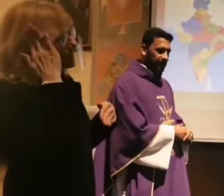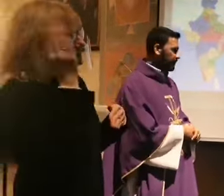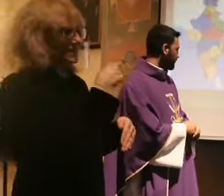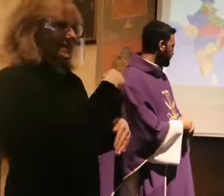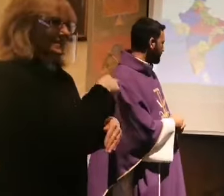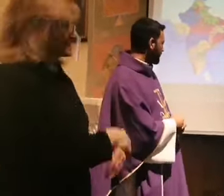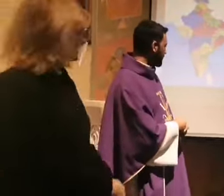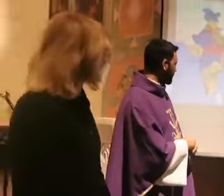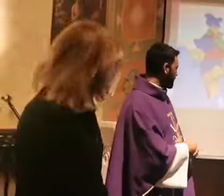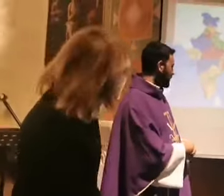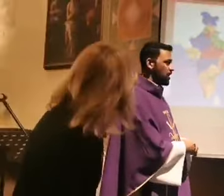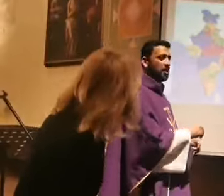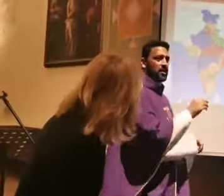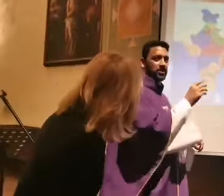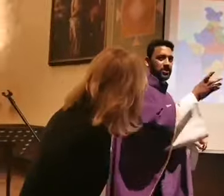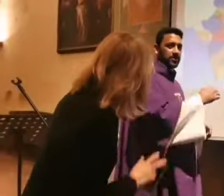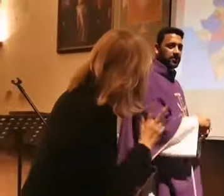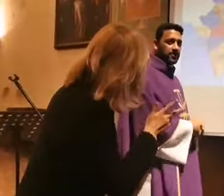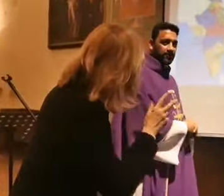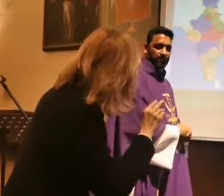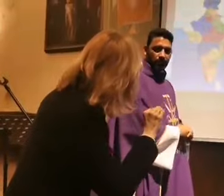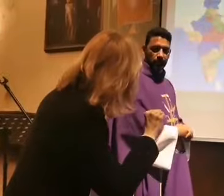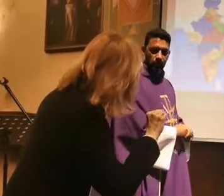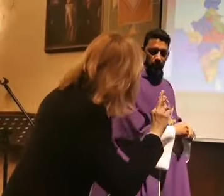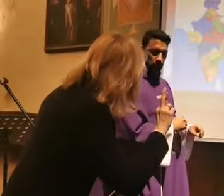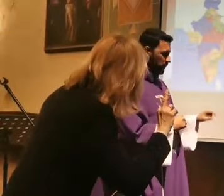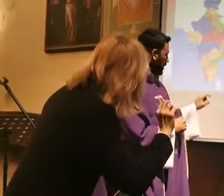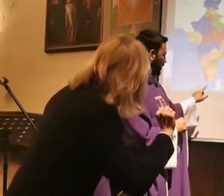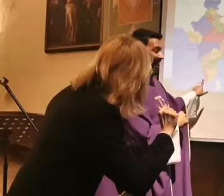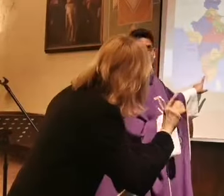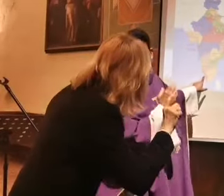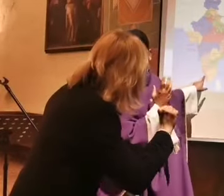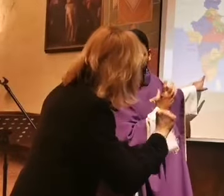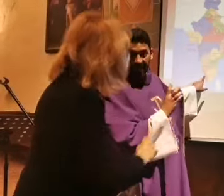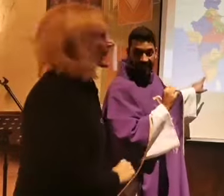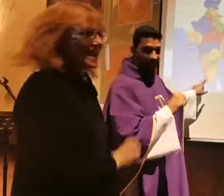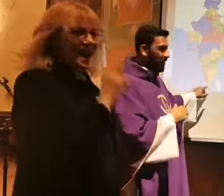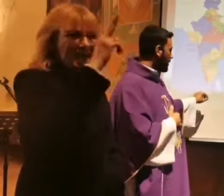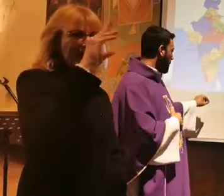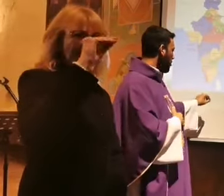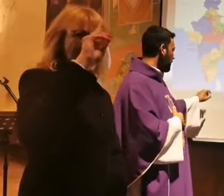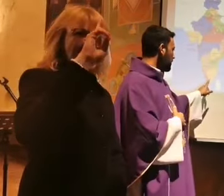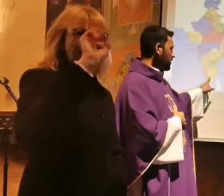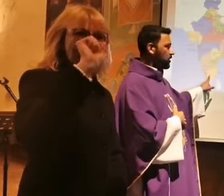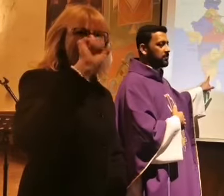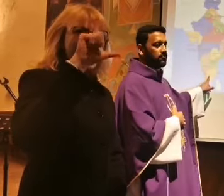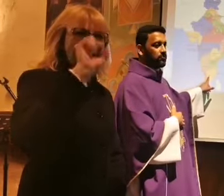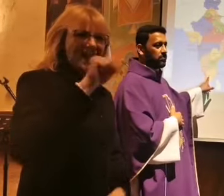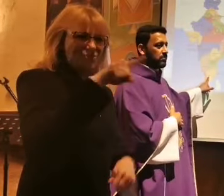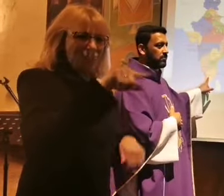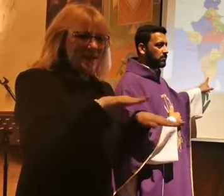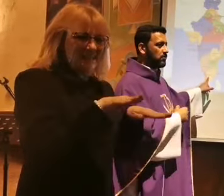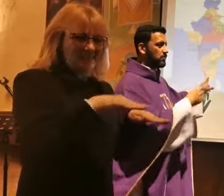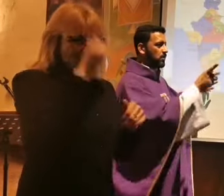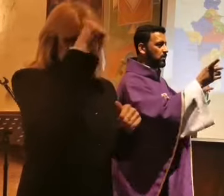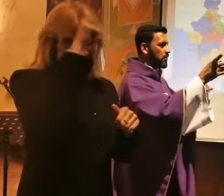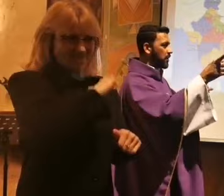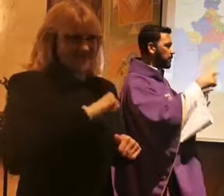miejscu właśnie ojciec Jinson Kerala. Urodził się. Kerala się